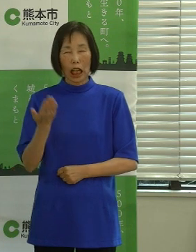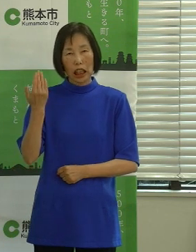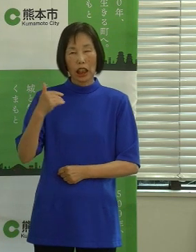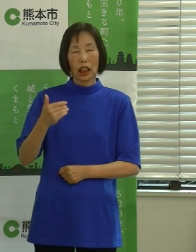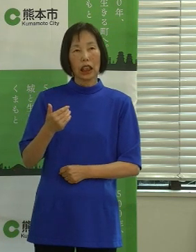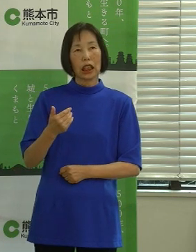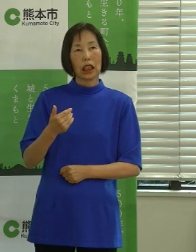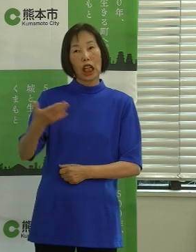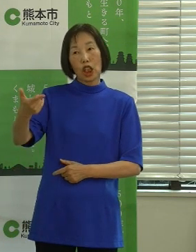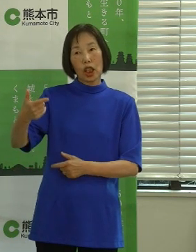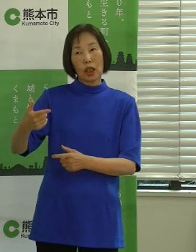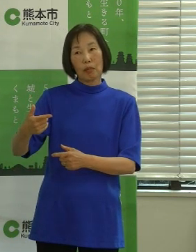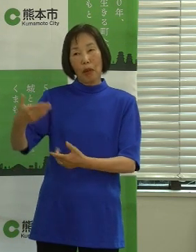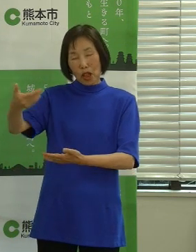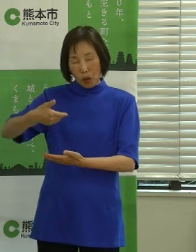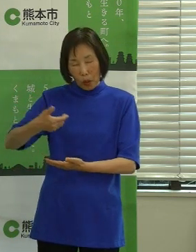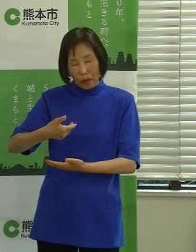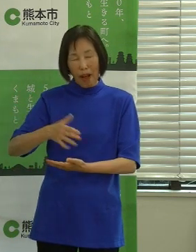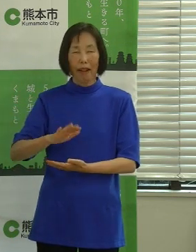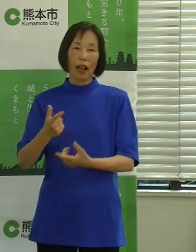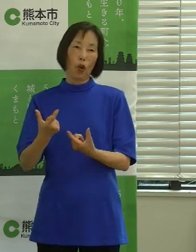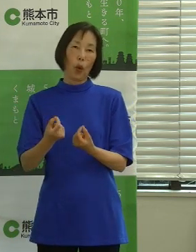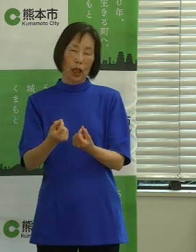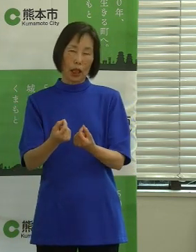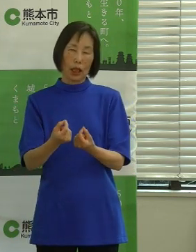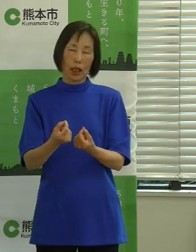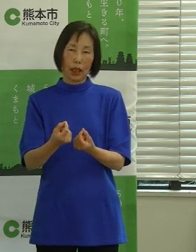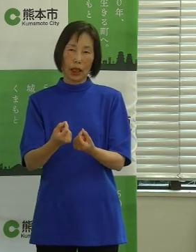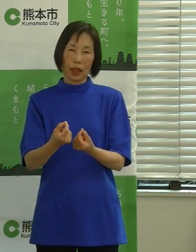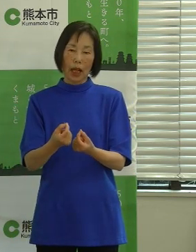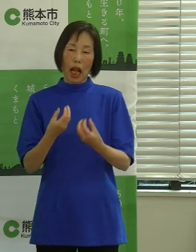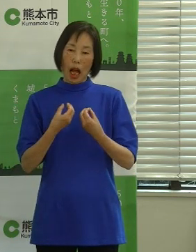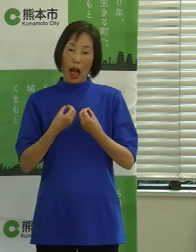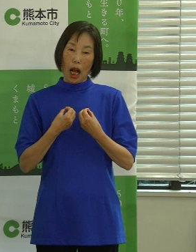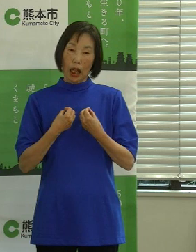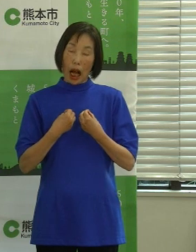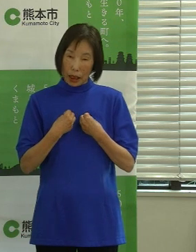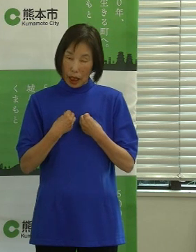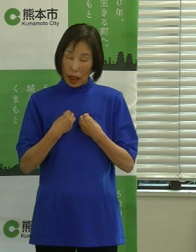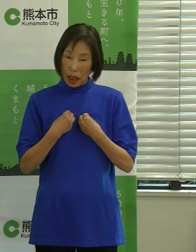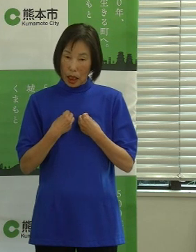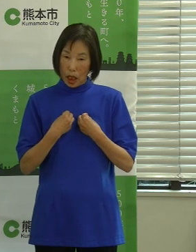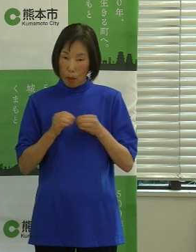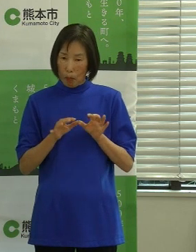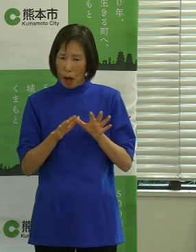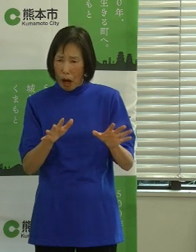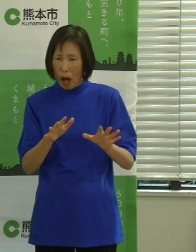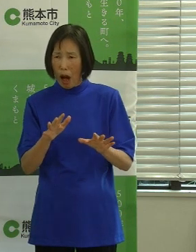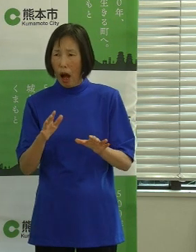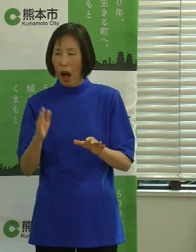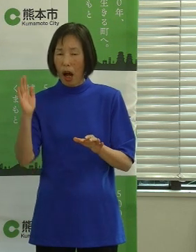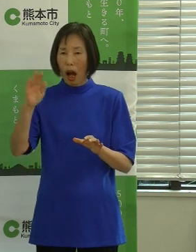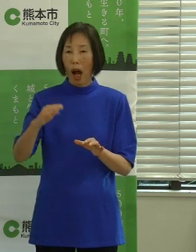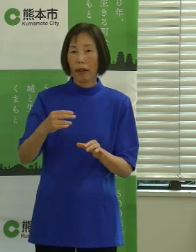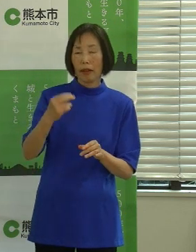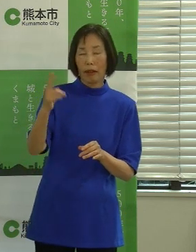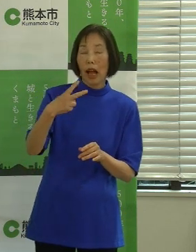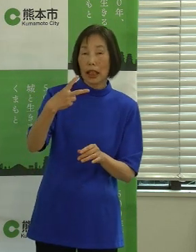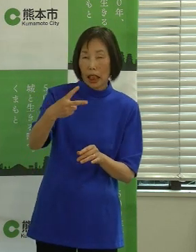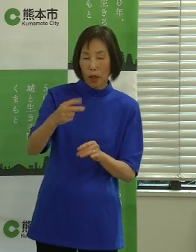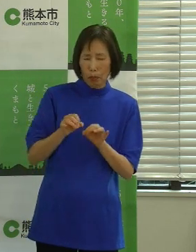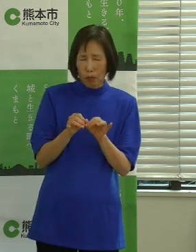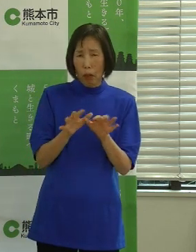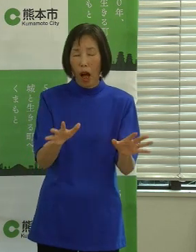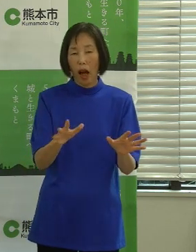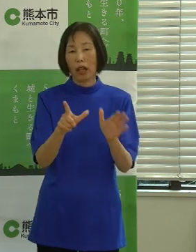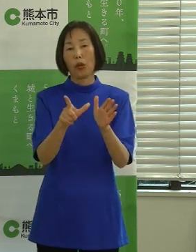げちょっとご質問でもあったんですけれども、やはりこの感染の第2波がこう来た時にもですね、やはり対応できるような